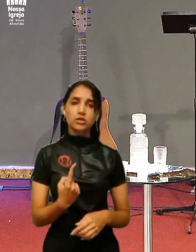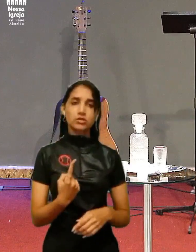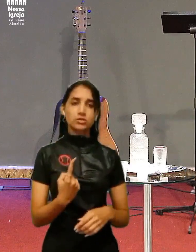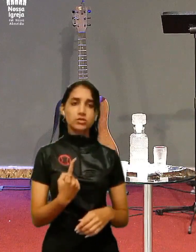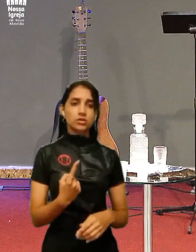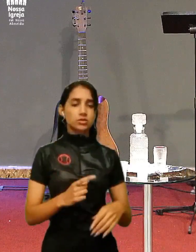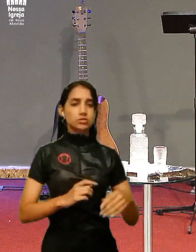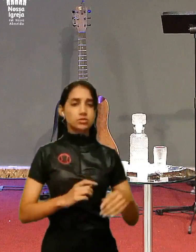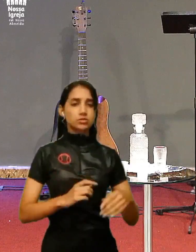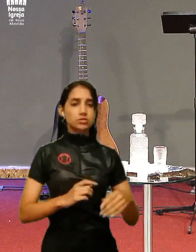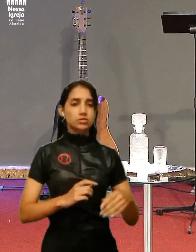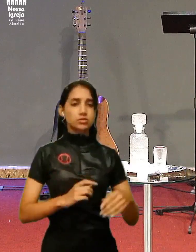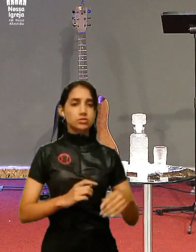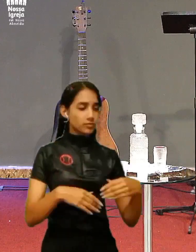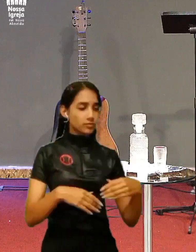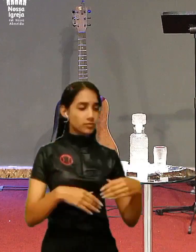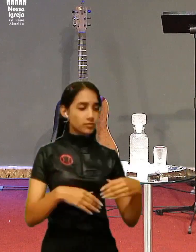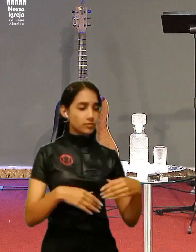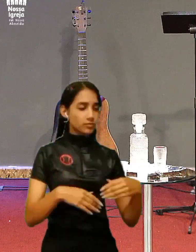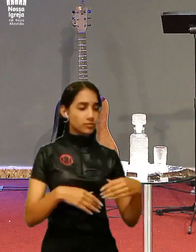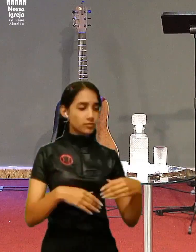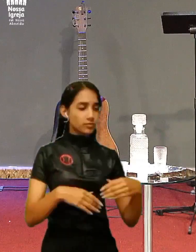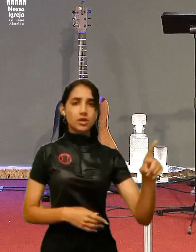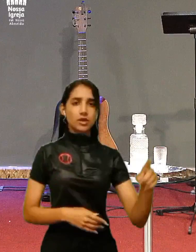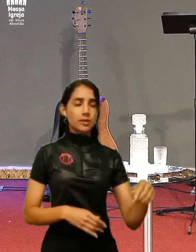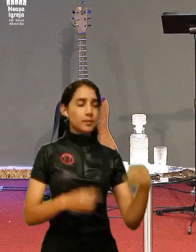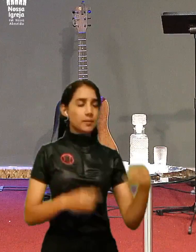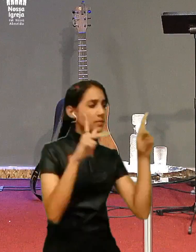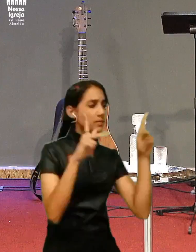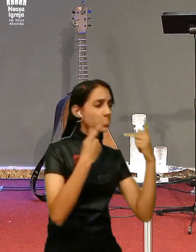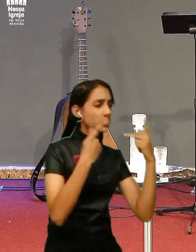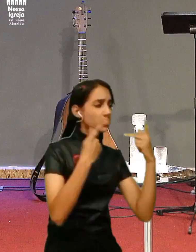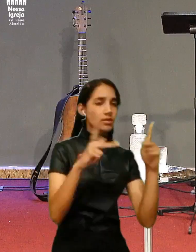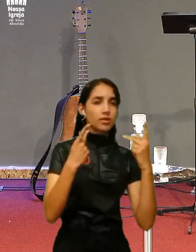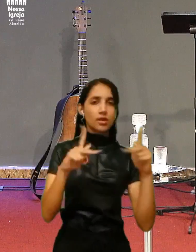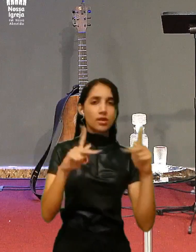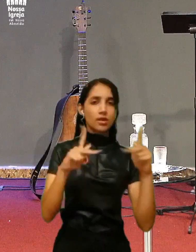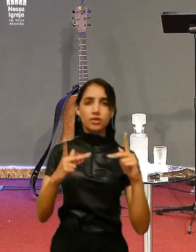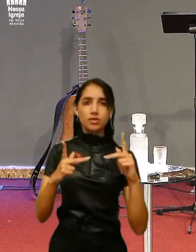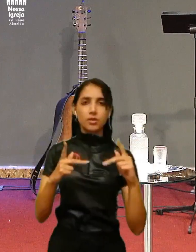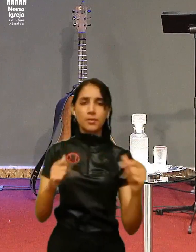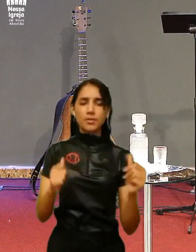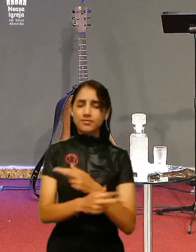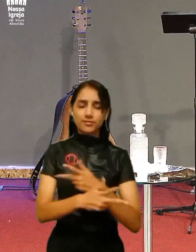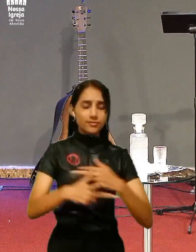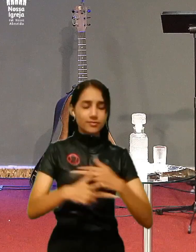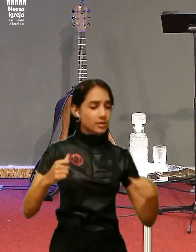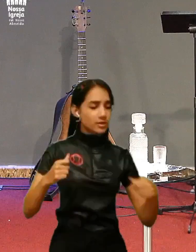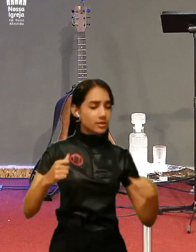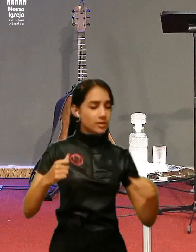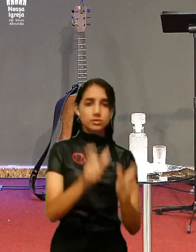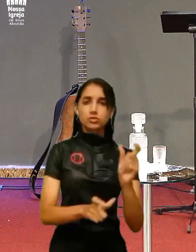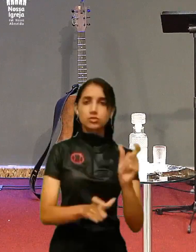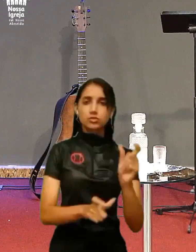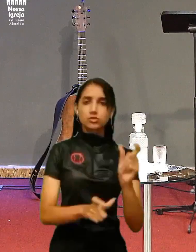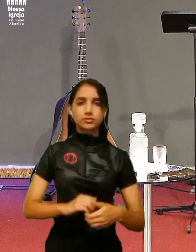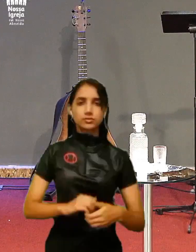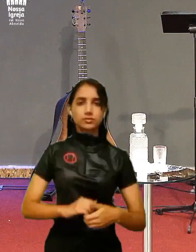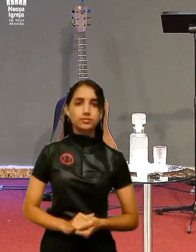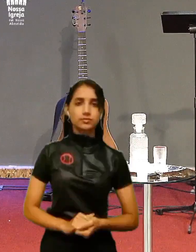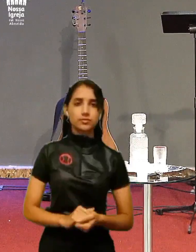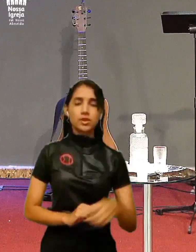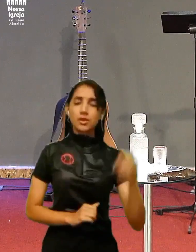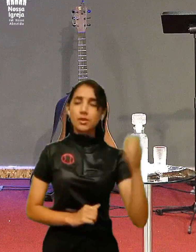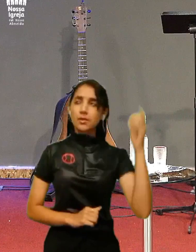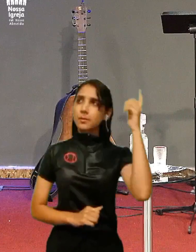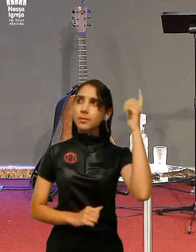campo, vai pregar onde tem trabalhadores, e milhares e milhares e milhares de pessoas se ajuntam. Eu fico imaginando a loucura, sem